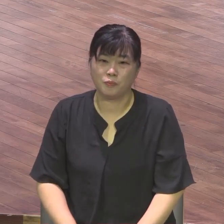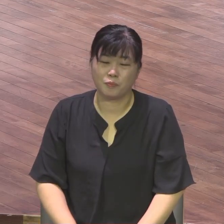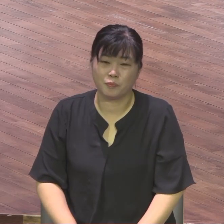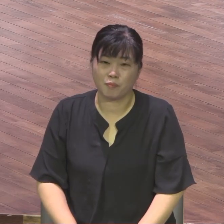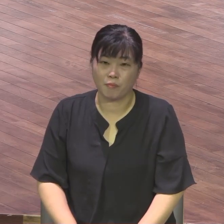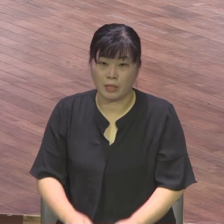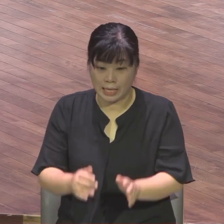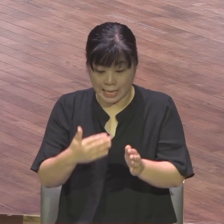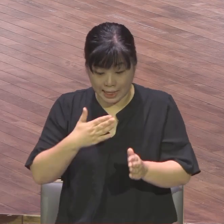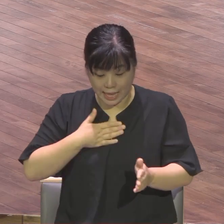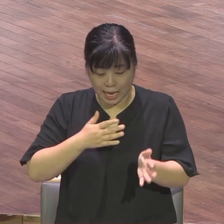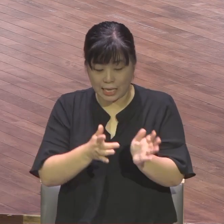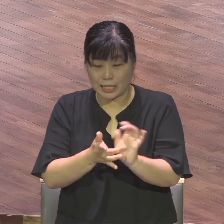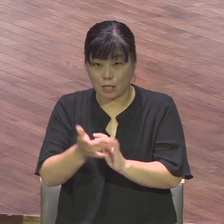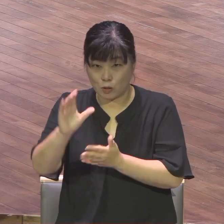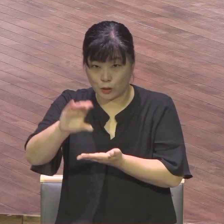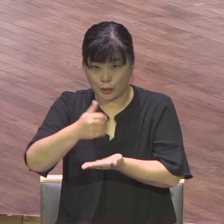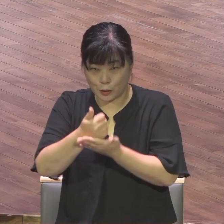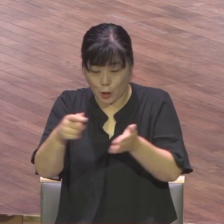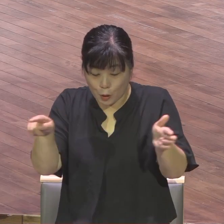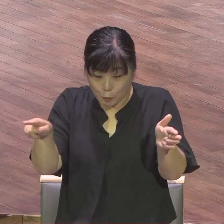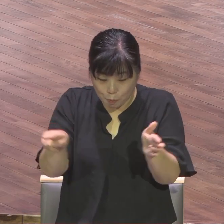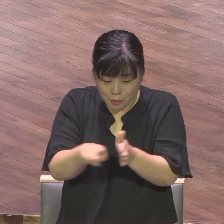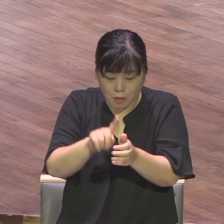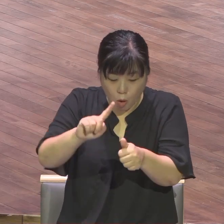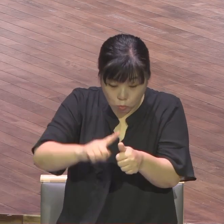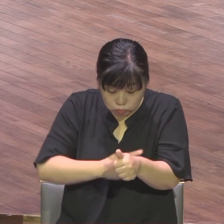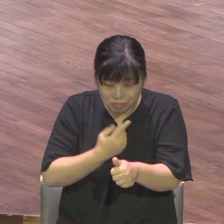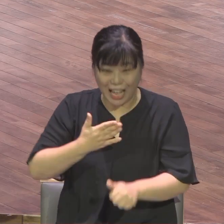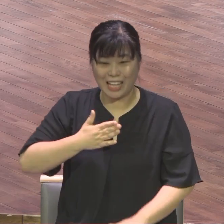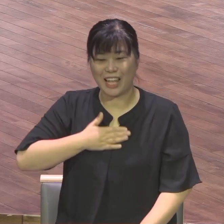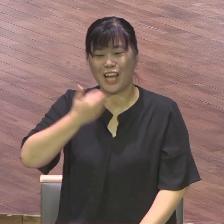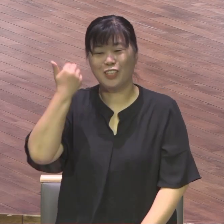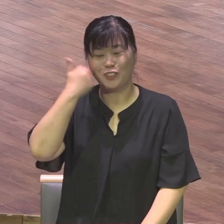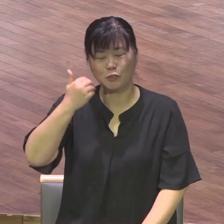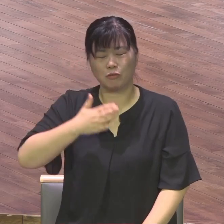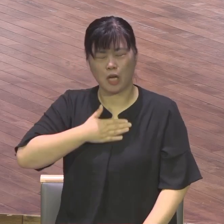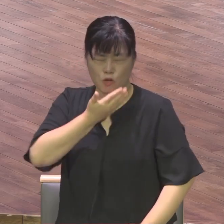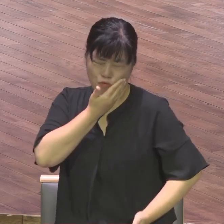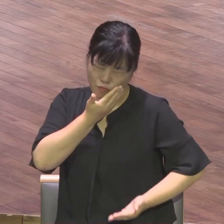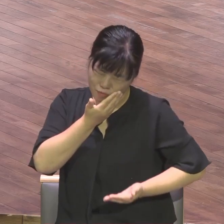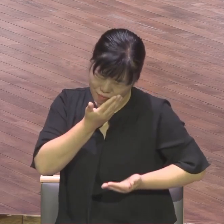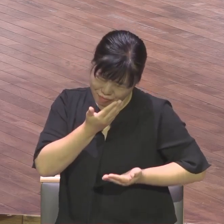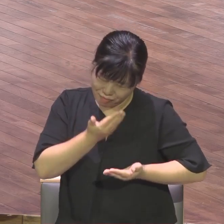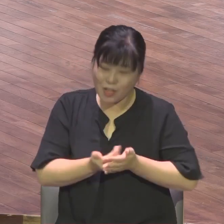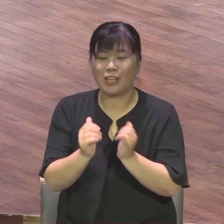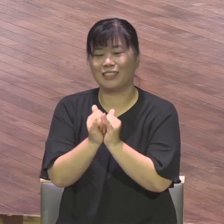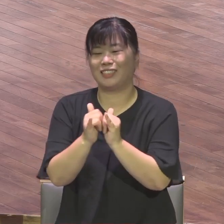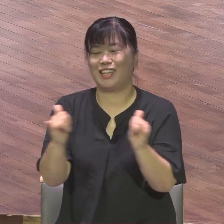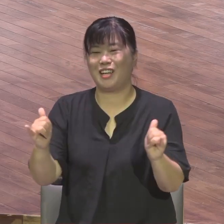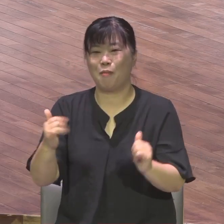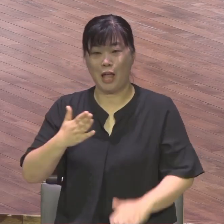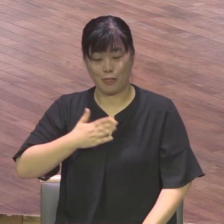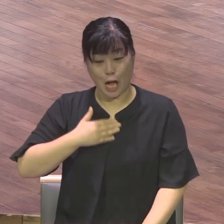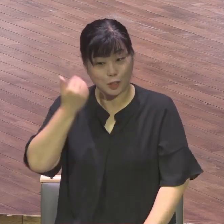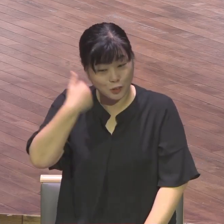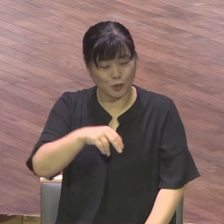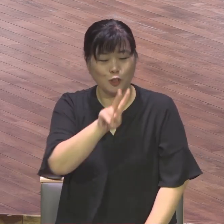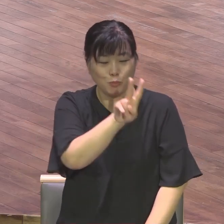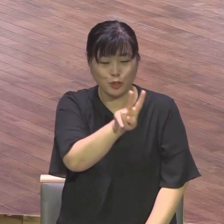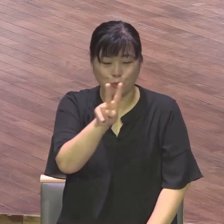예수를 믿는 순간에 여러분은 하나님의 매우 존귀한 존재가 되었어요. 영적